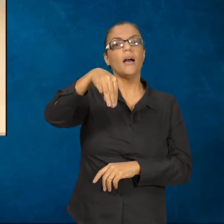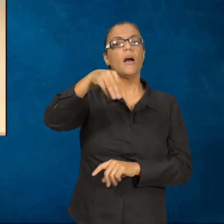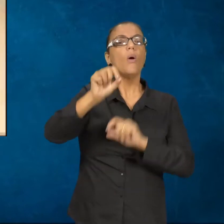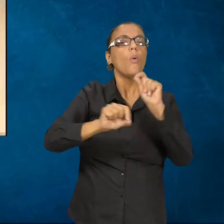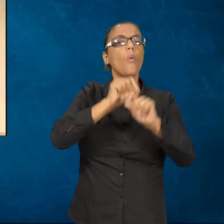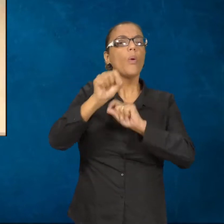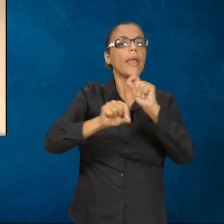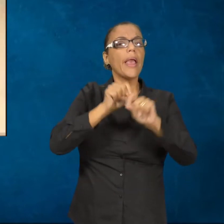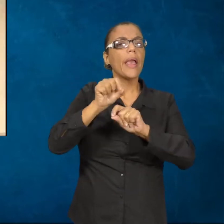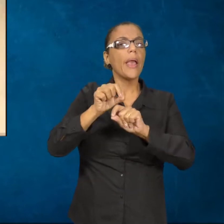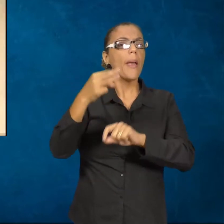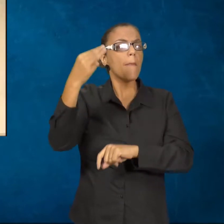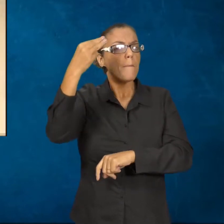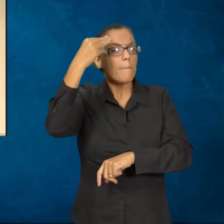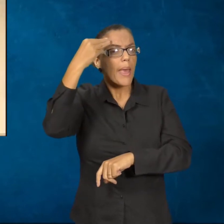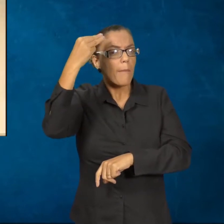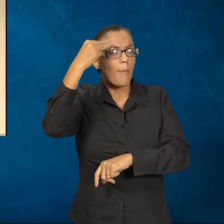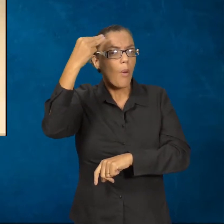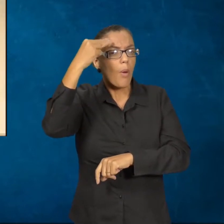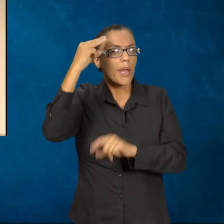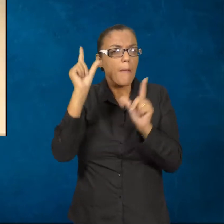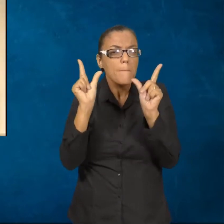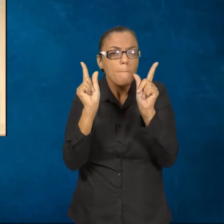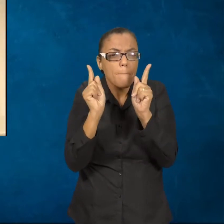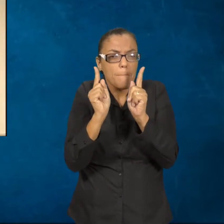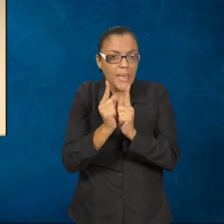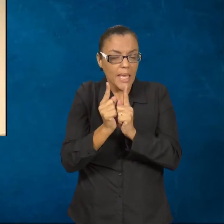e extremamente provisória.